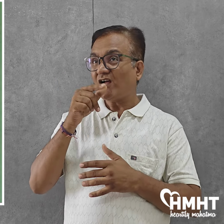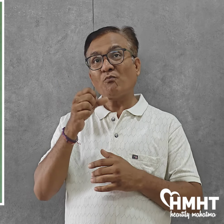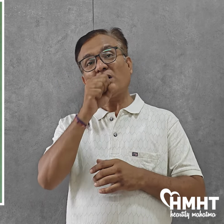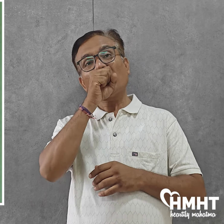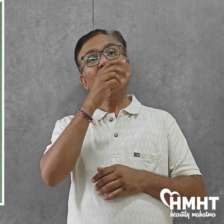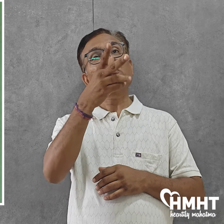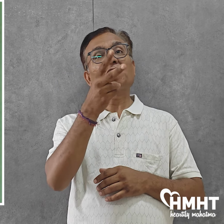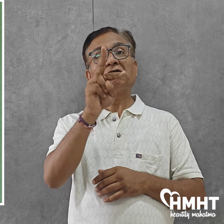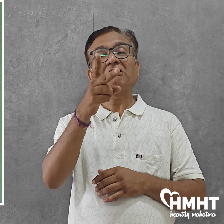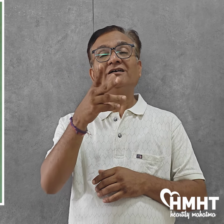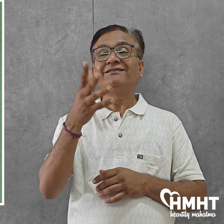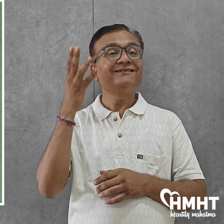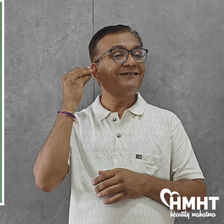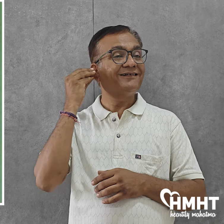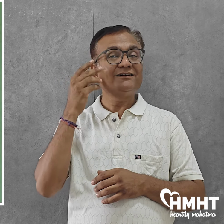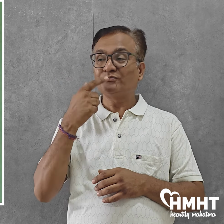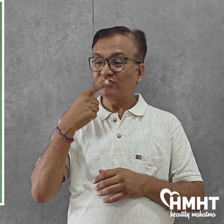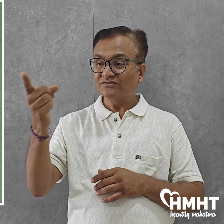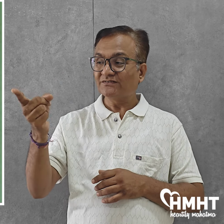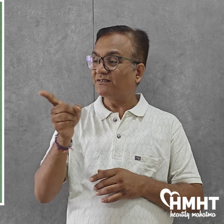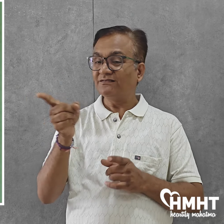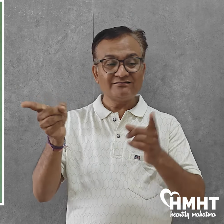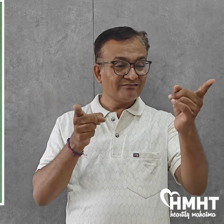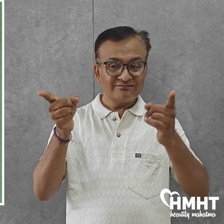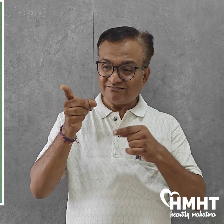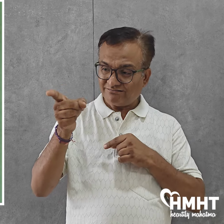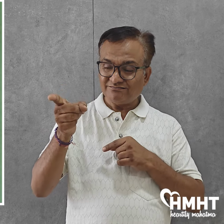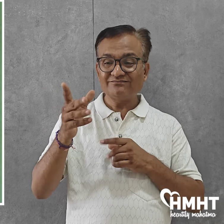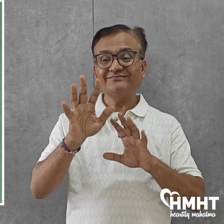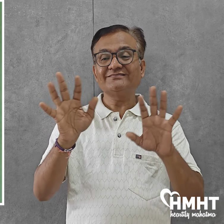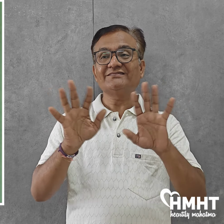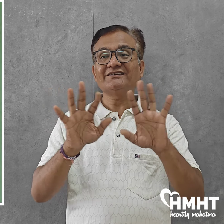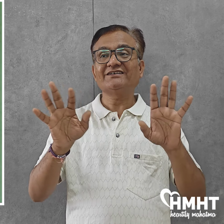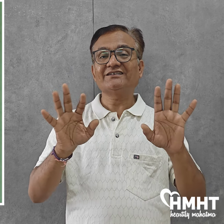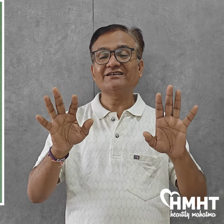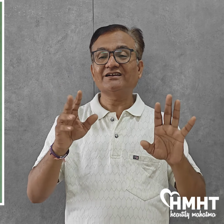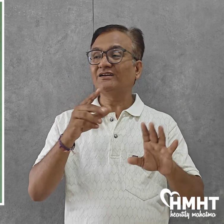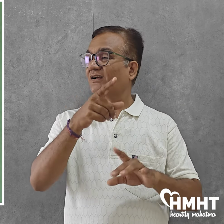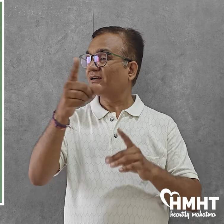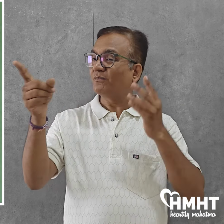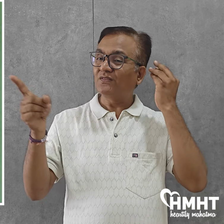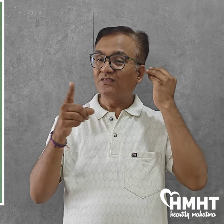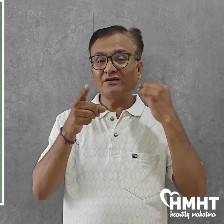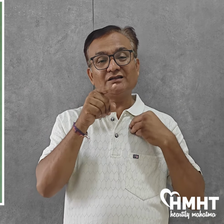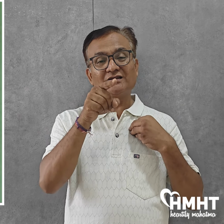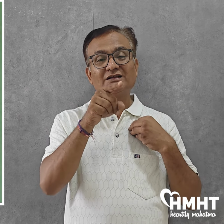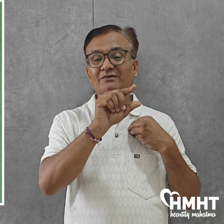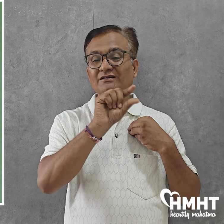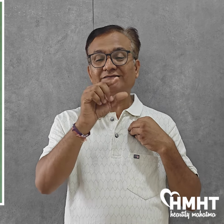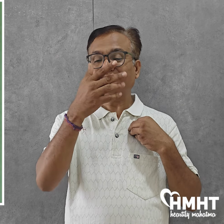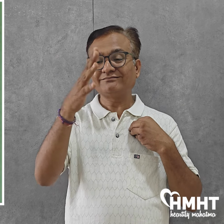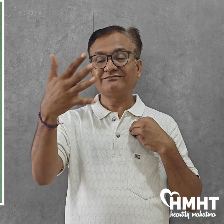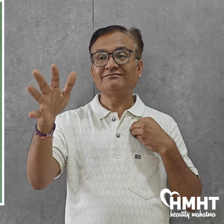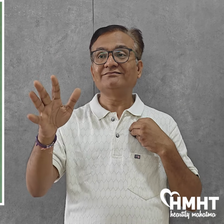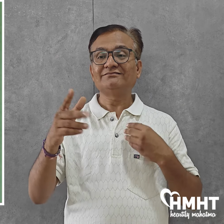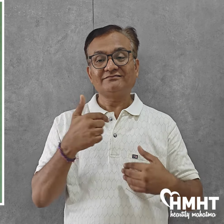છો? કેવું પૂછો છો? કાંઈ કોઈની આ સાડી બારી રાખવા જેવું નથી. કોઈને પડી જ નથી હોતી પહેલો વાત તો.